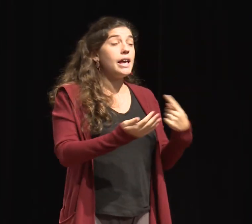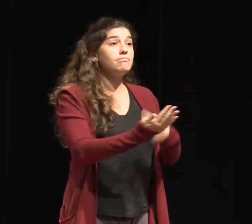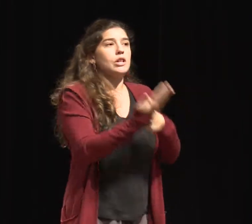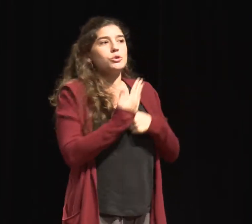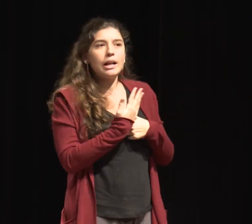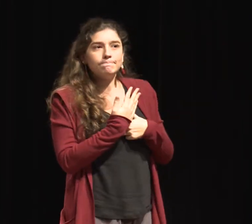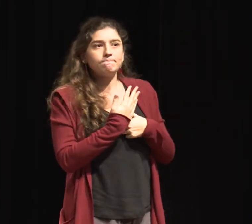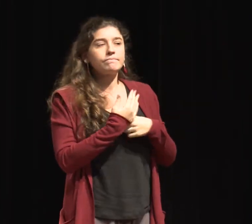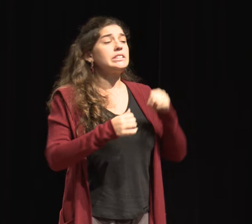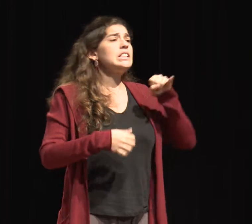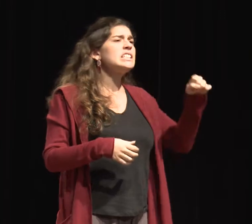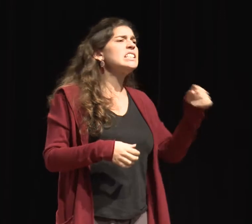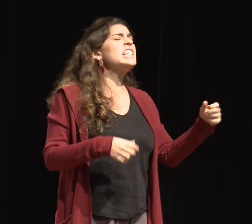peço para vocês me ajudarem.